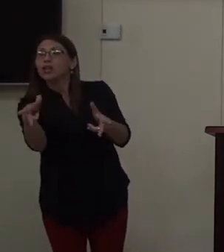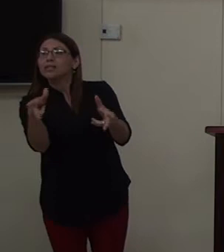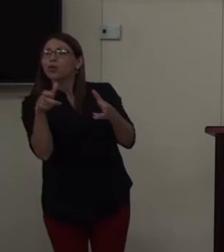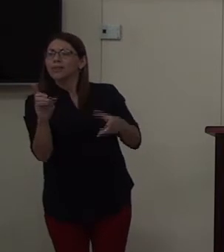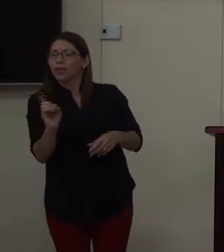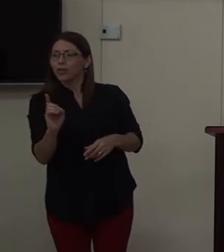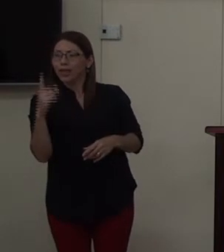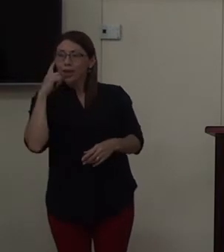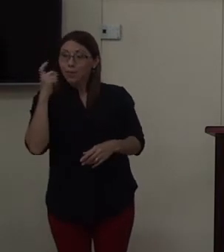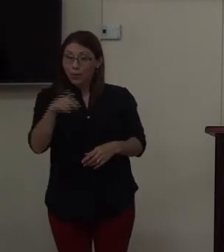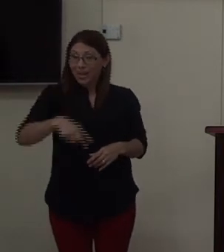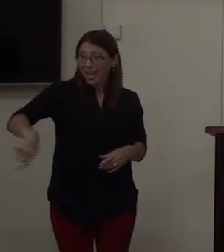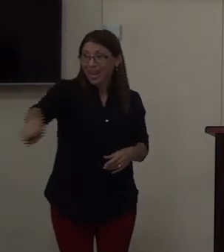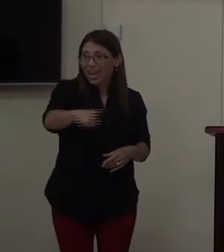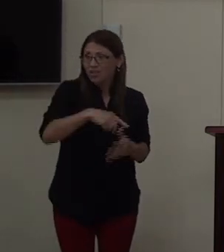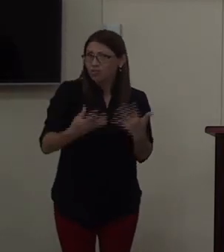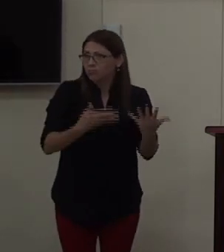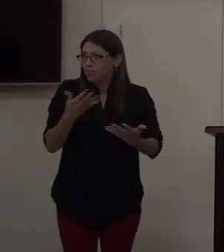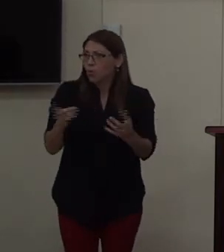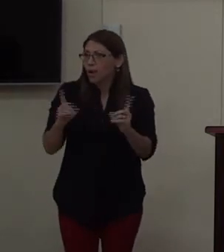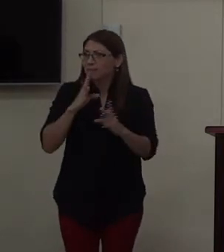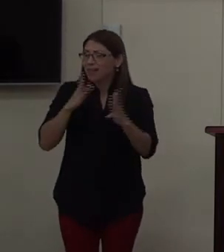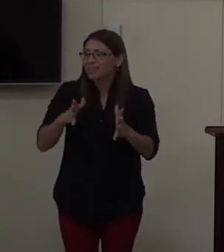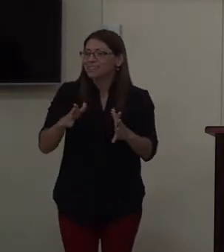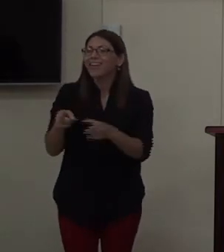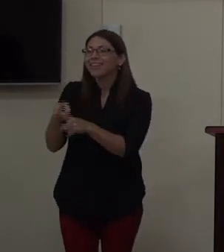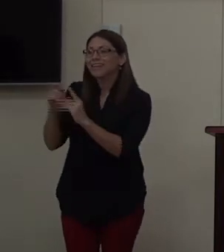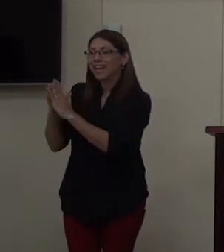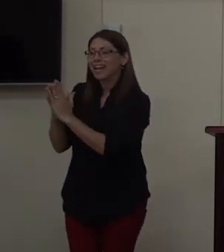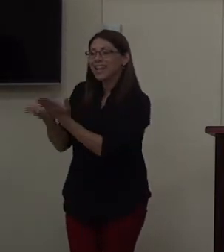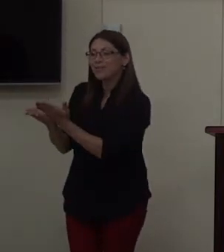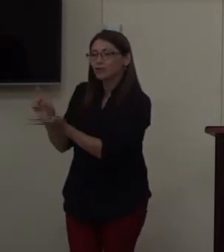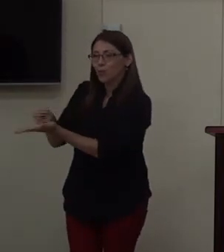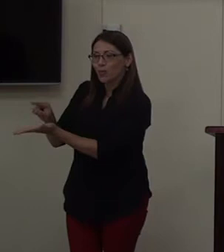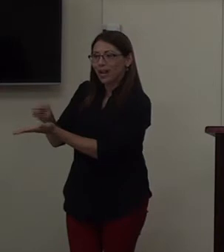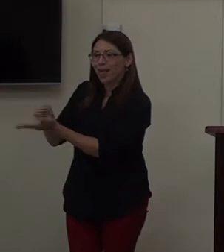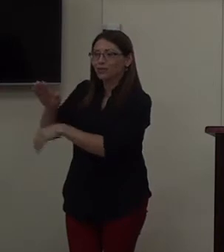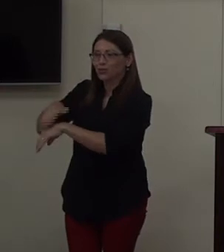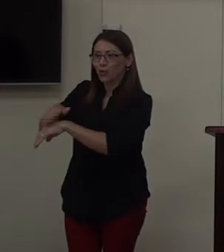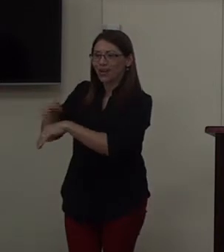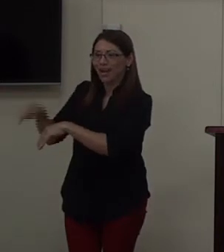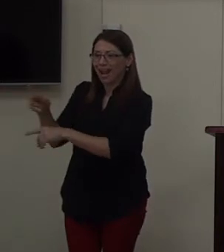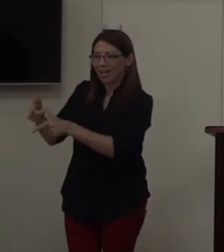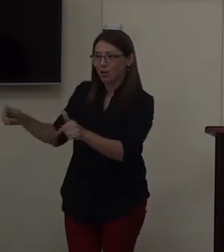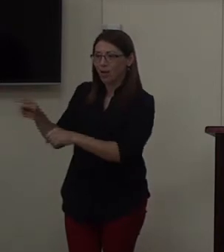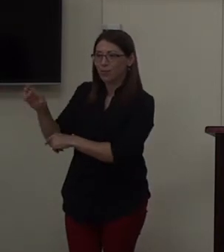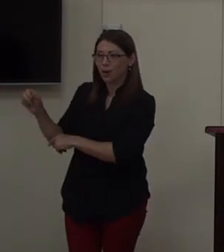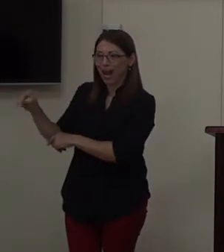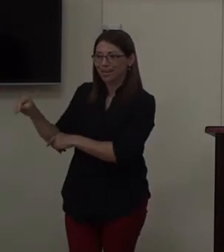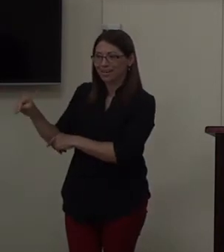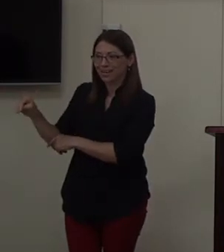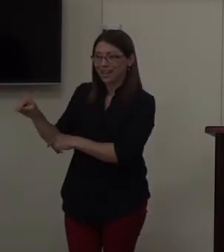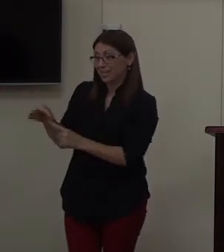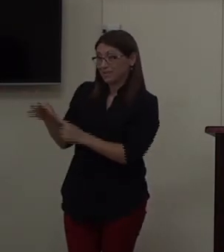hablantes a los que acudan como referencia. Los toman de los libros publicados sobre la lengua del Dorán. Y particularmente del último libro